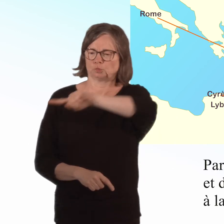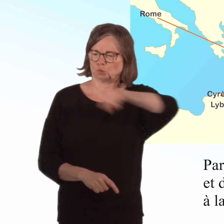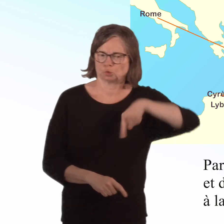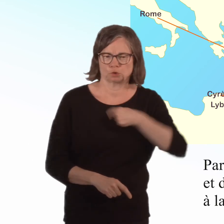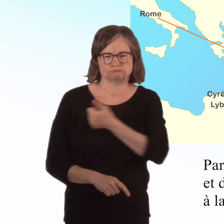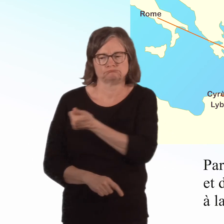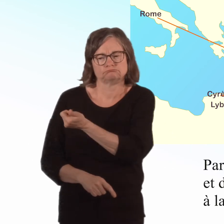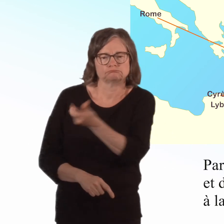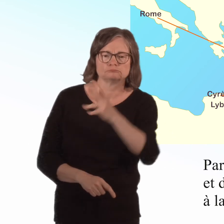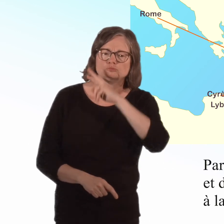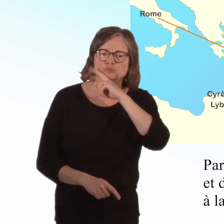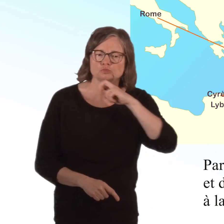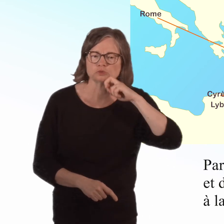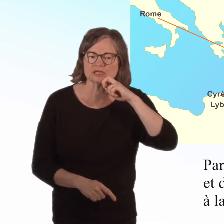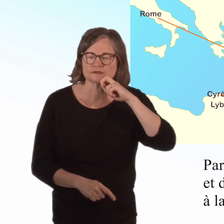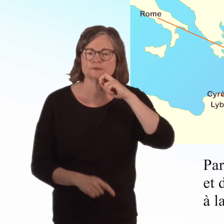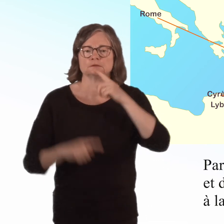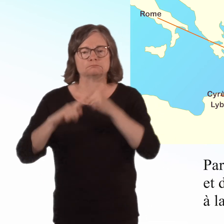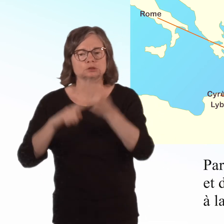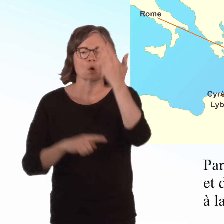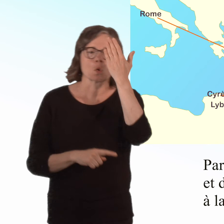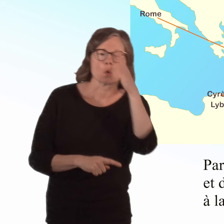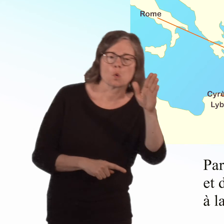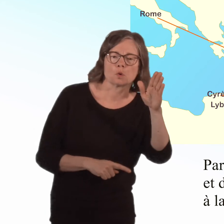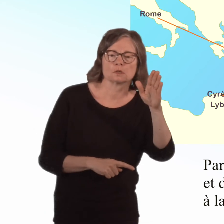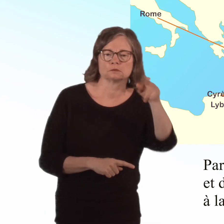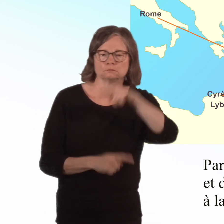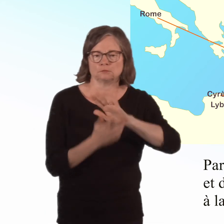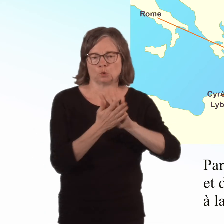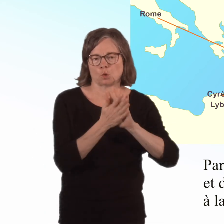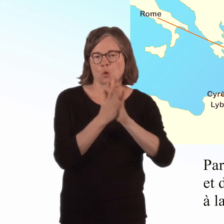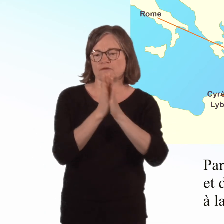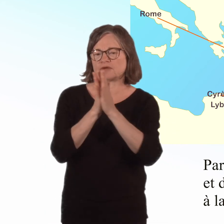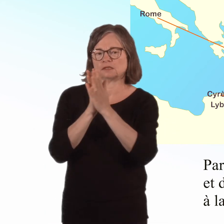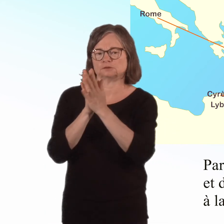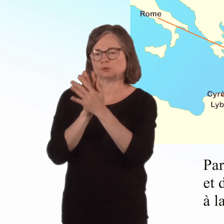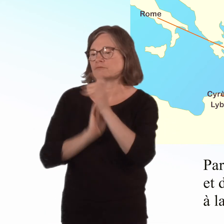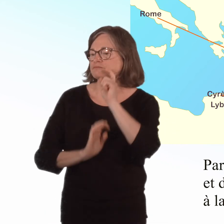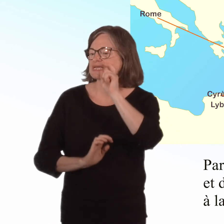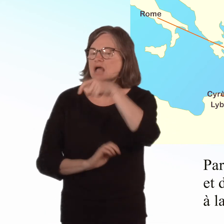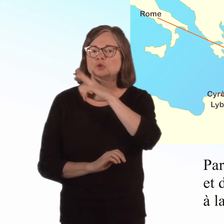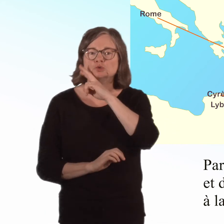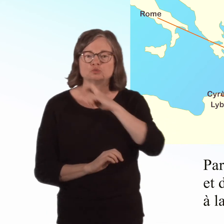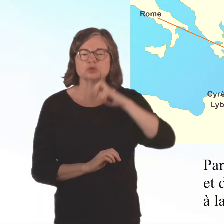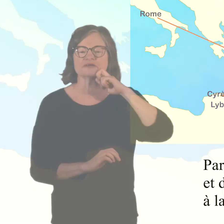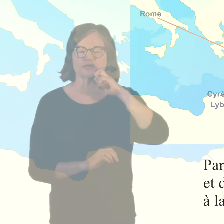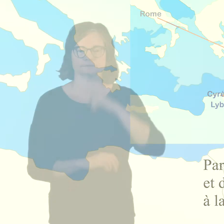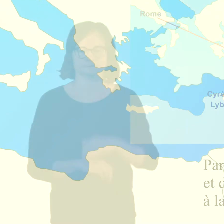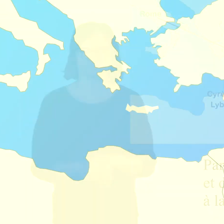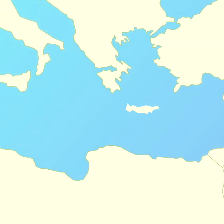Parmi nous, certains sont juifs et d'autres aussi obéissent à la loi de Moïse.